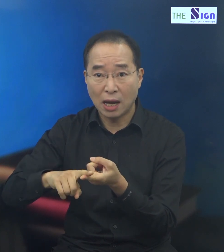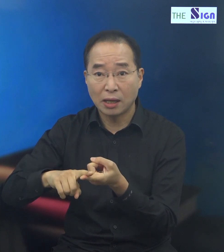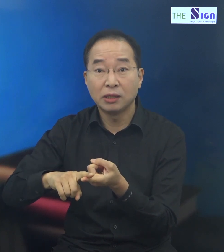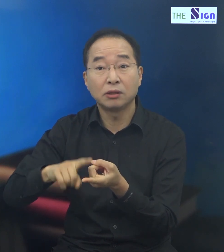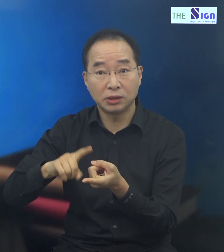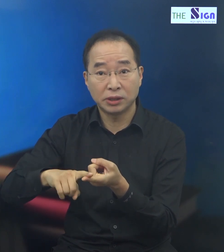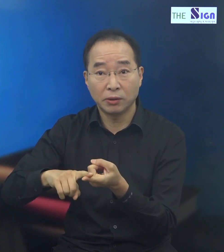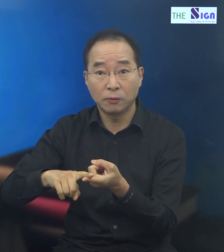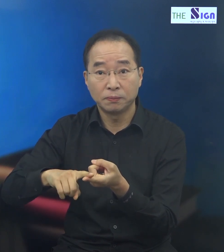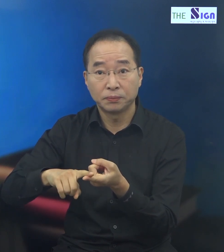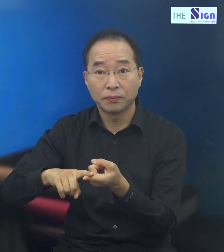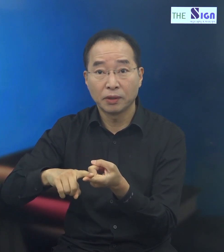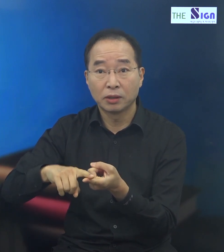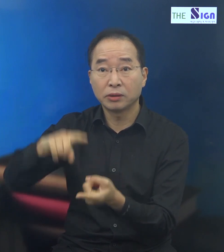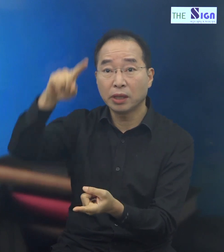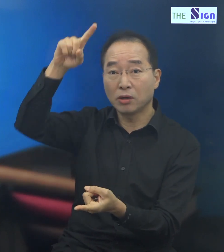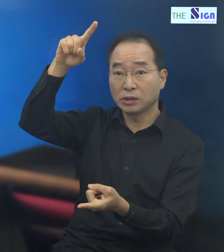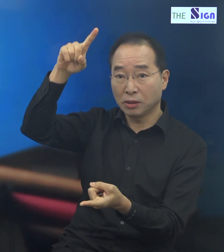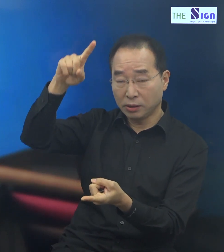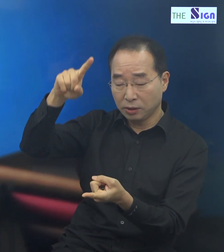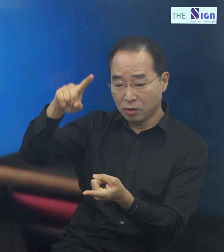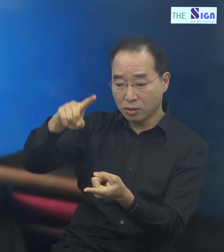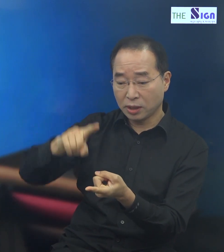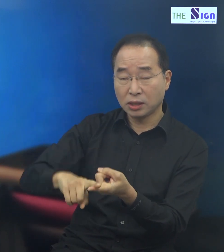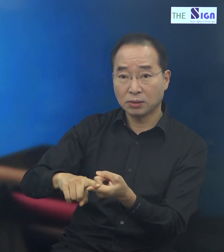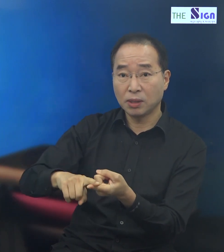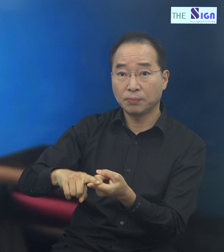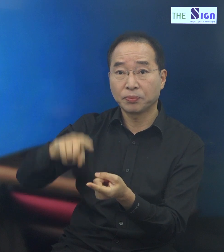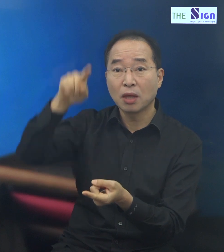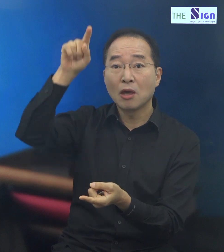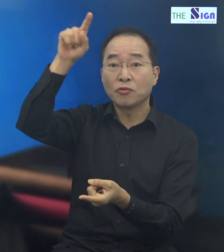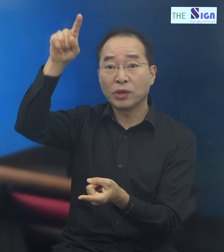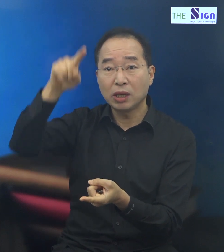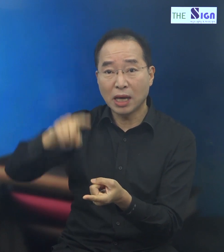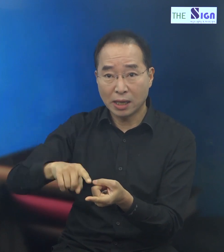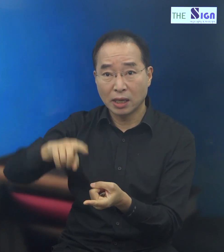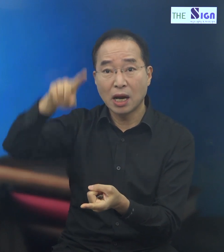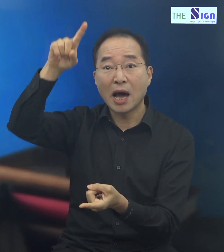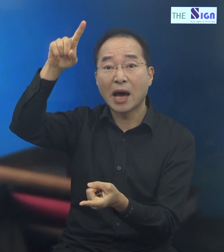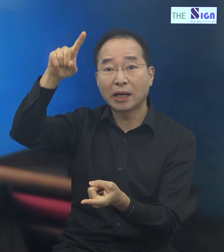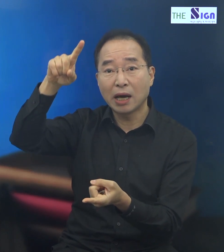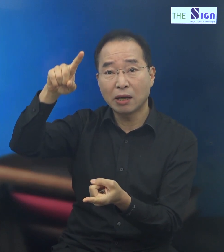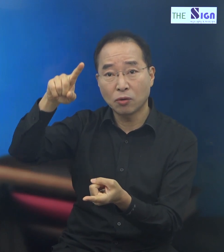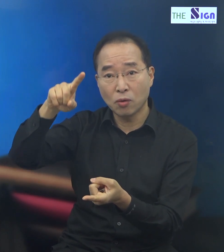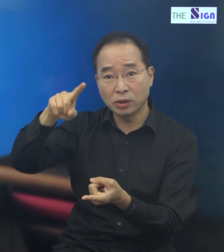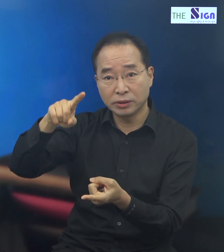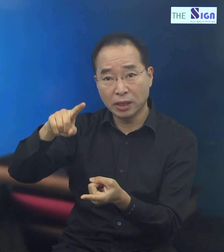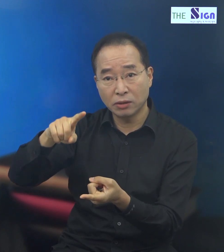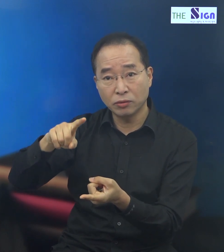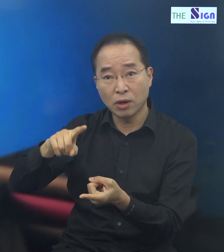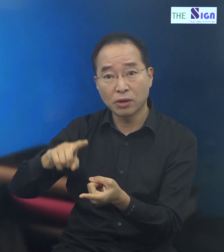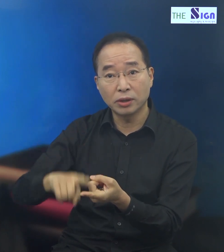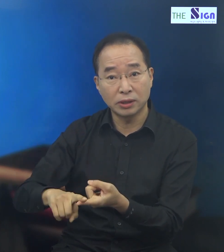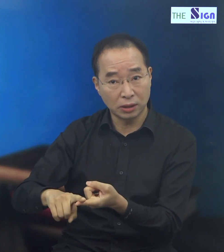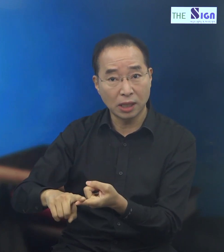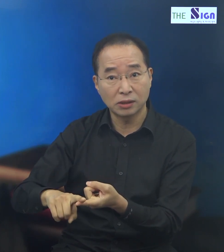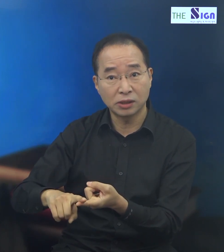이런 뜻이에요. 그런데 여기서 이렇게 치면 위아래가 하나로 그대로 연결이 됐다는